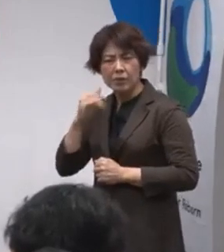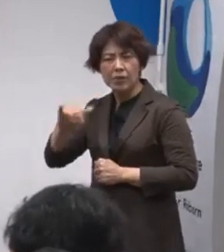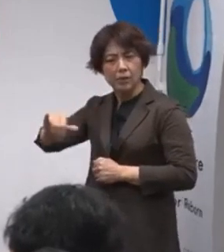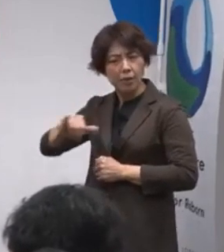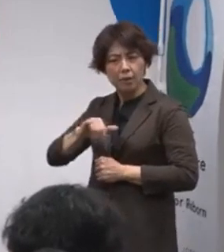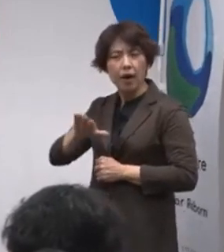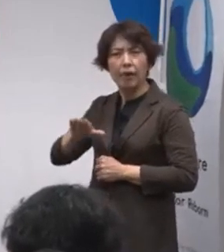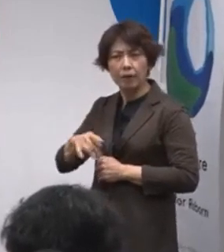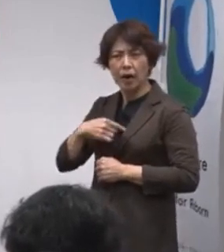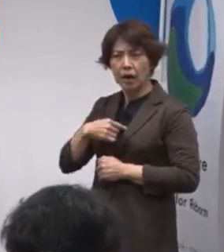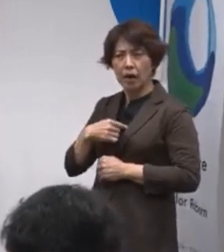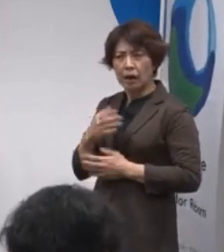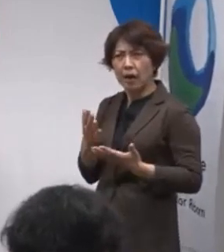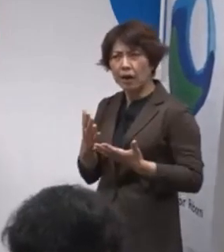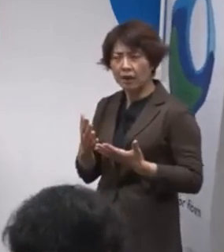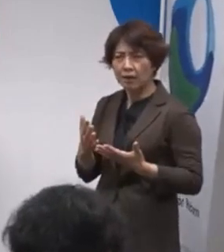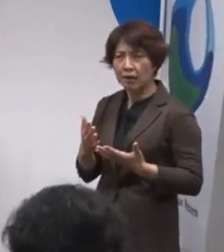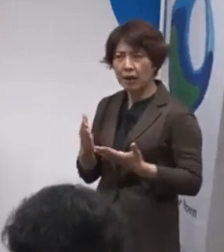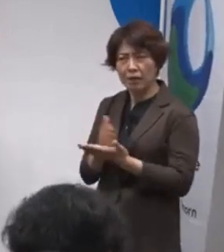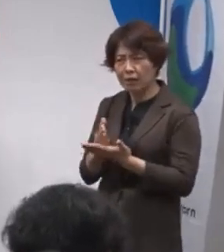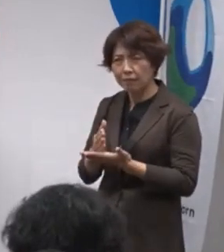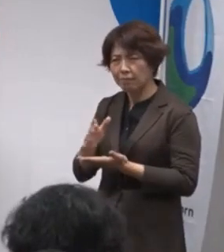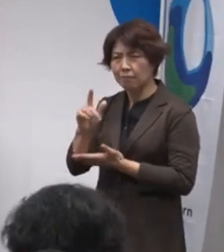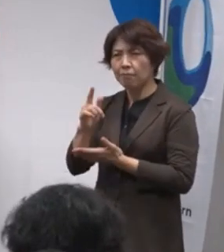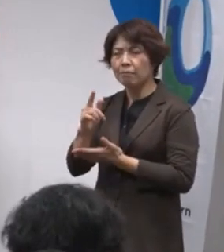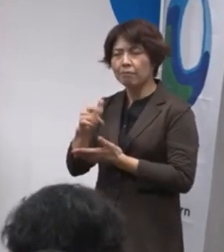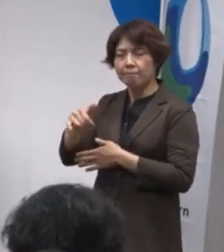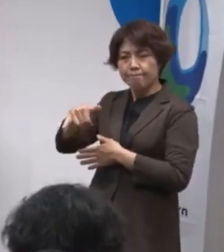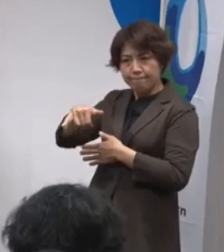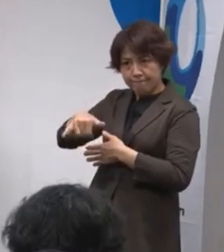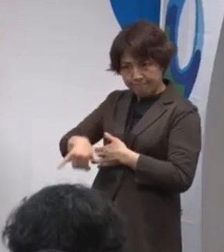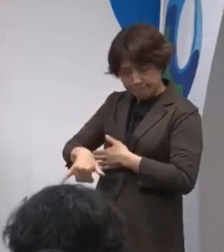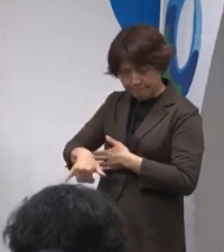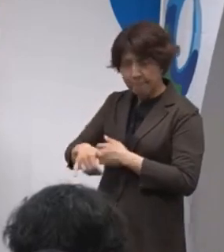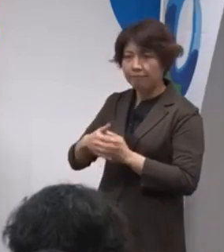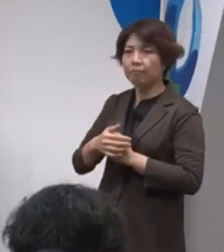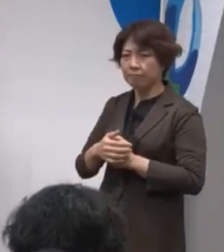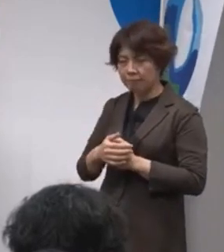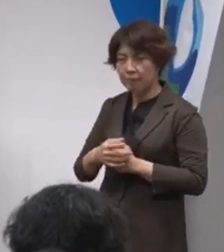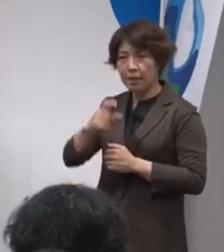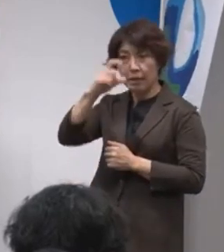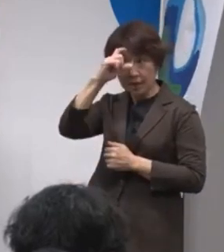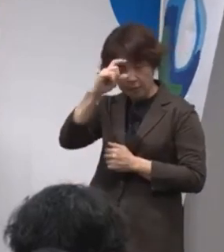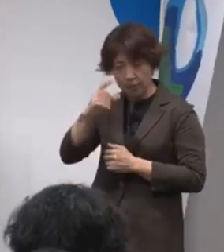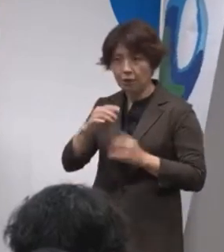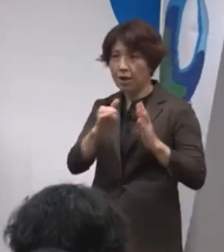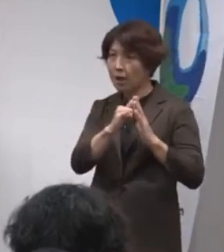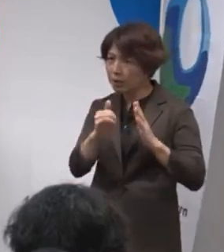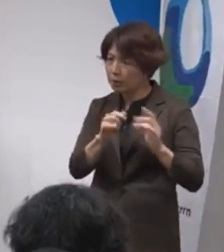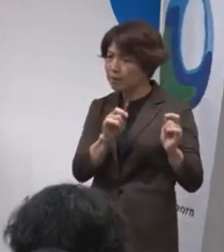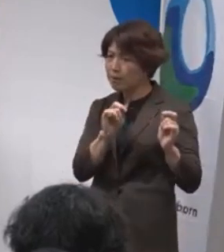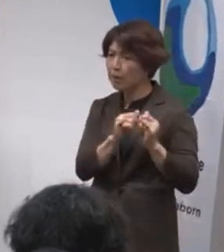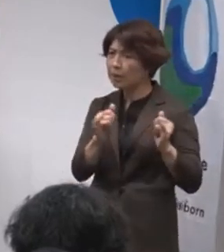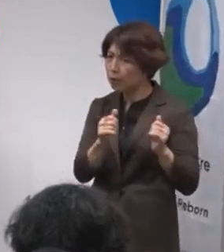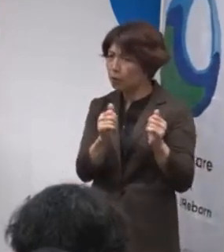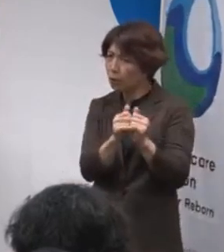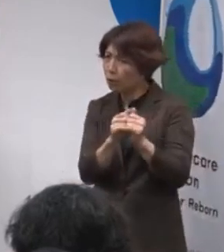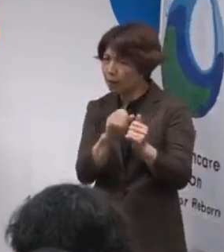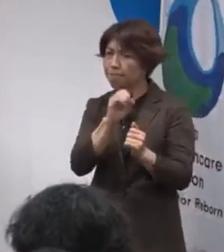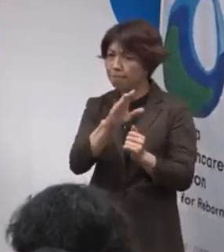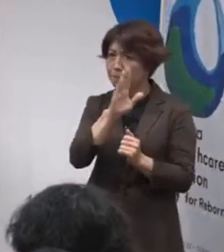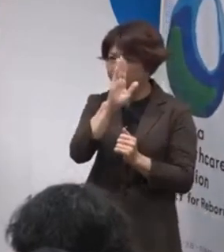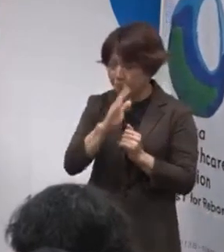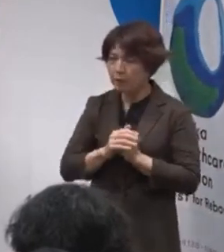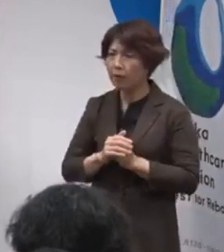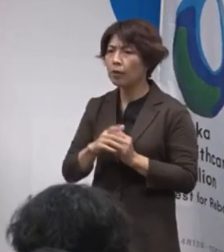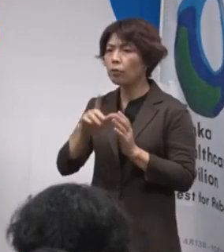れば、もう一人で判断するんではなくて、一旦電話を切って警察とか、あるいは家族とか身近な人に相談をしてもらえたらと思います。